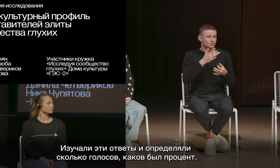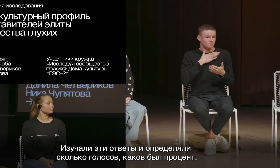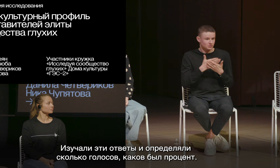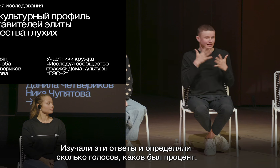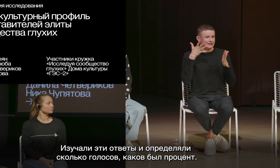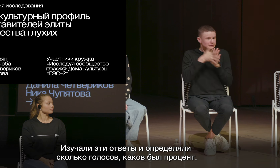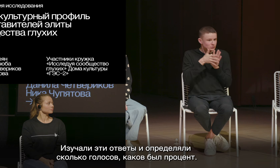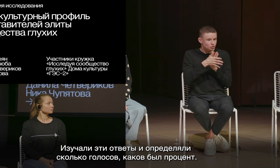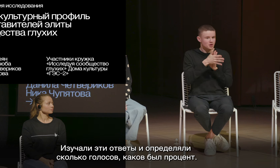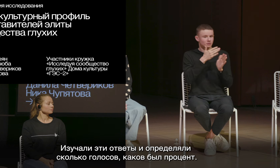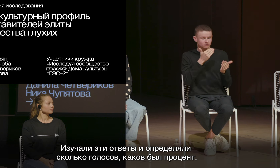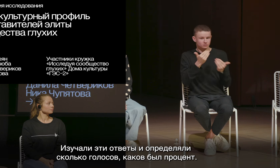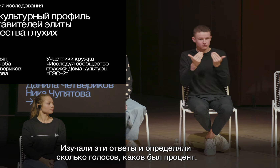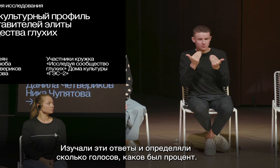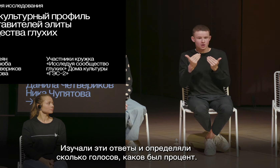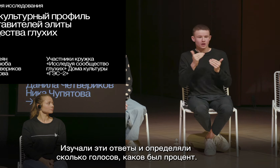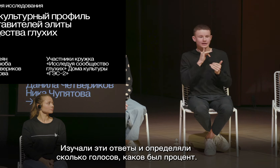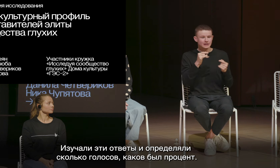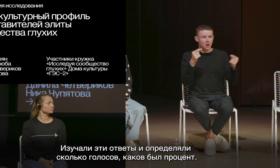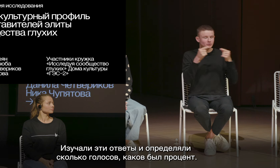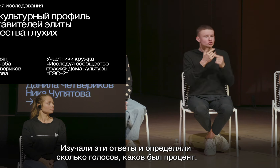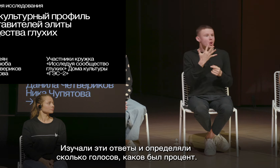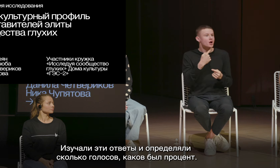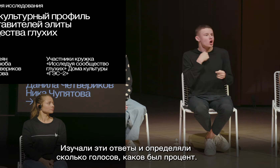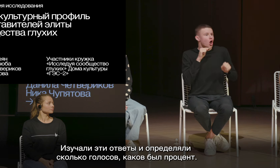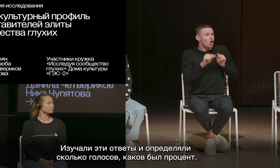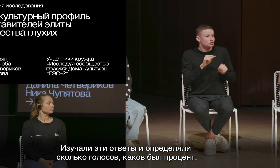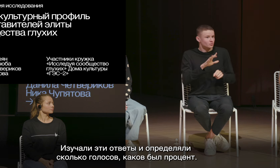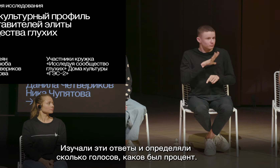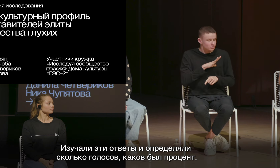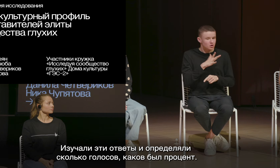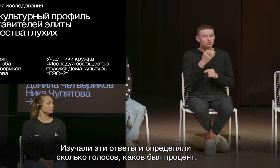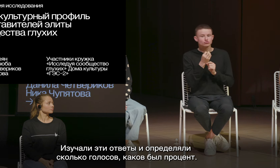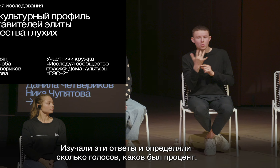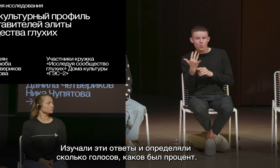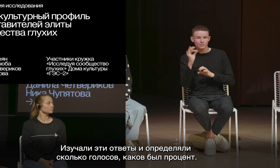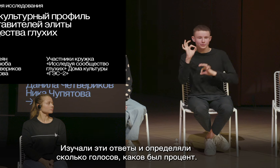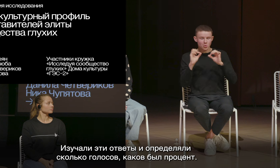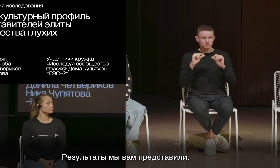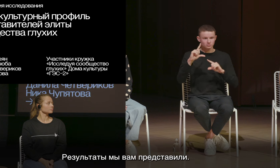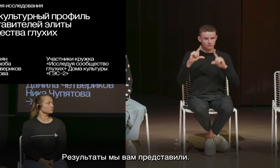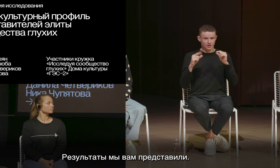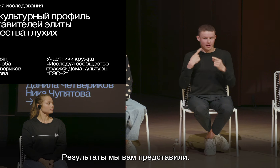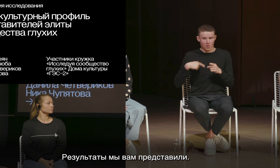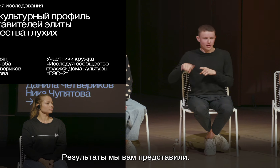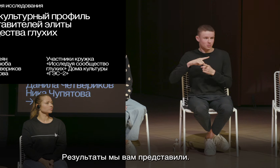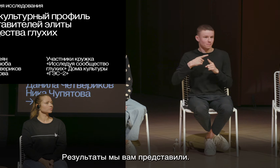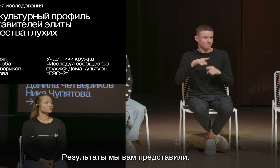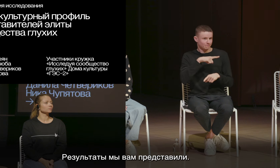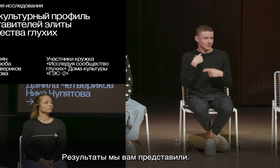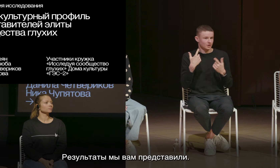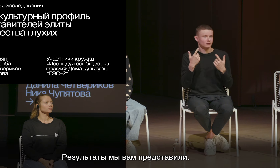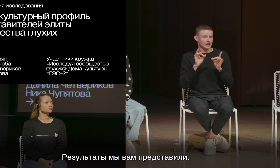там получали ответы, изучали эти ответы и определяли, сколько голосов, каков был процент. И